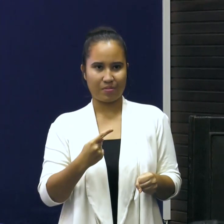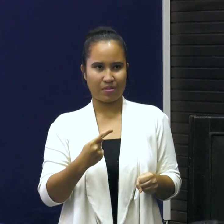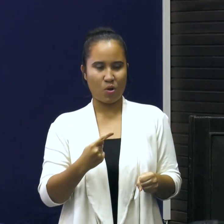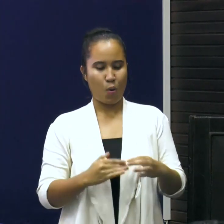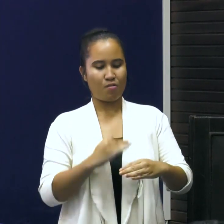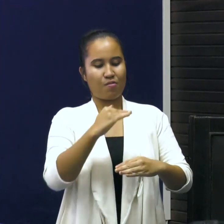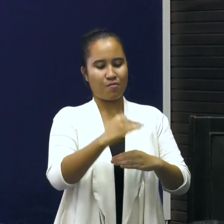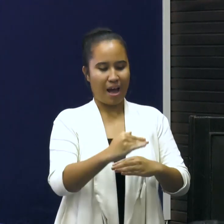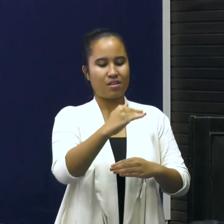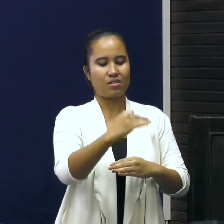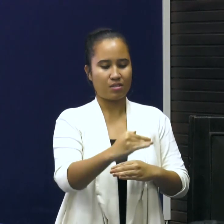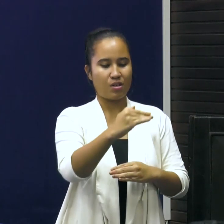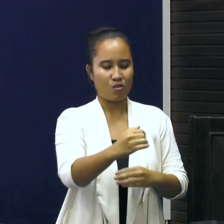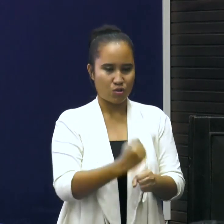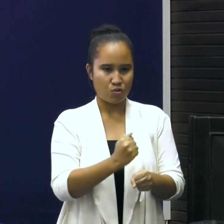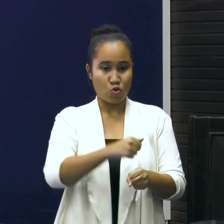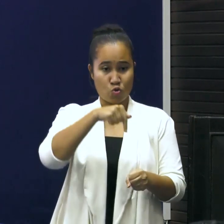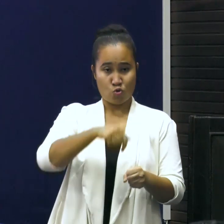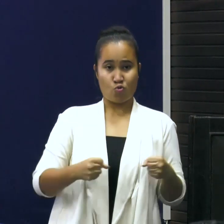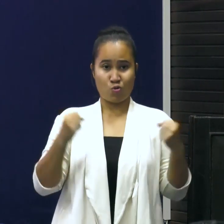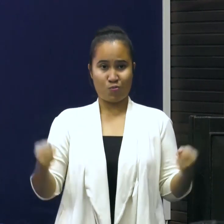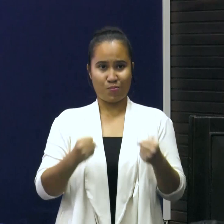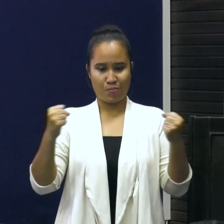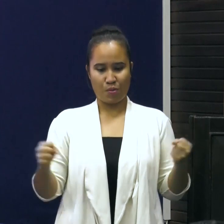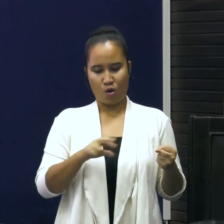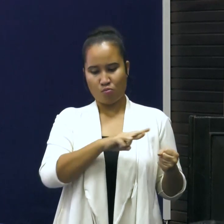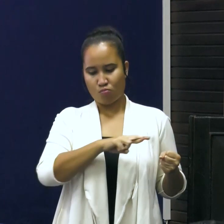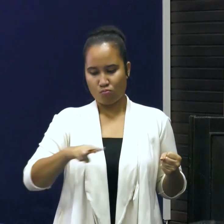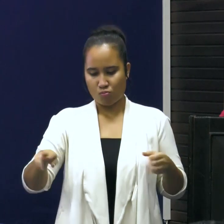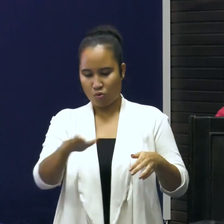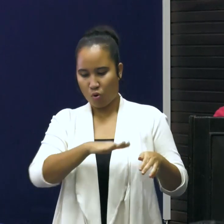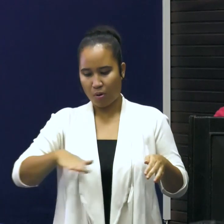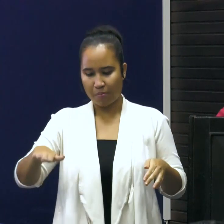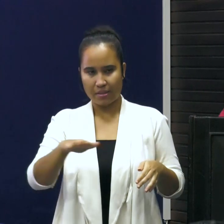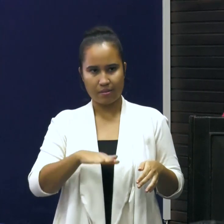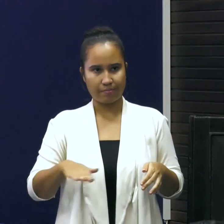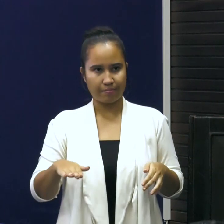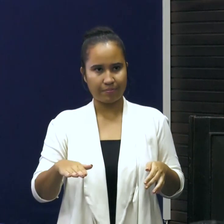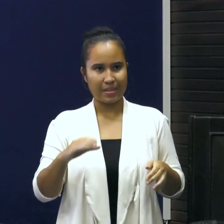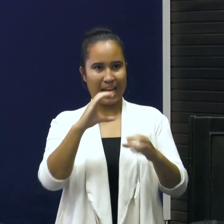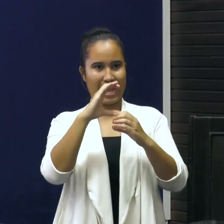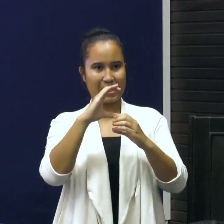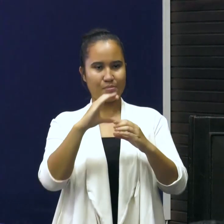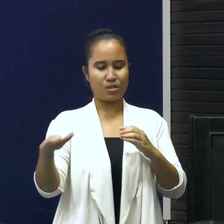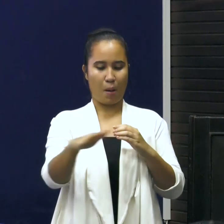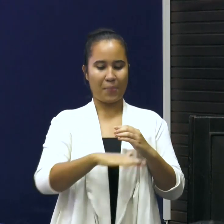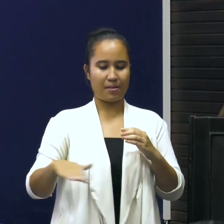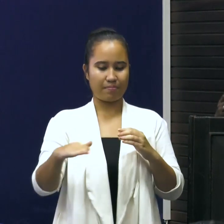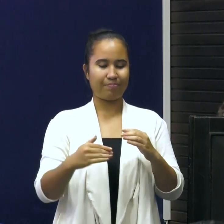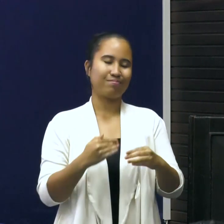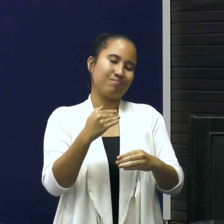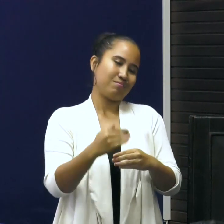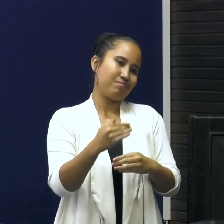doen. We zijn dus bezig nu met de low-risk gebieden. We zijn dus nu met het Caribisch gebied bezig. En gaandeweg gaan wij